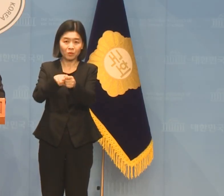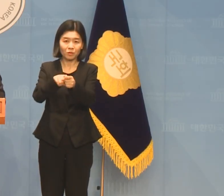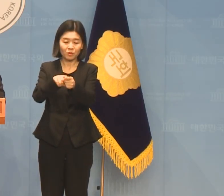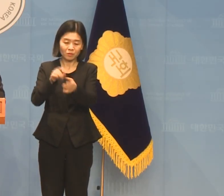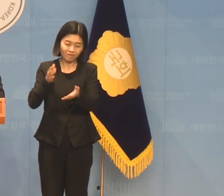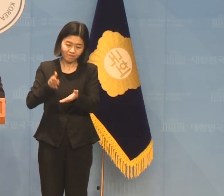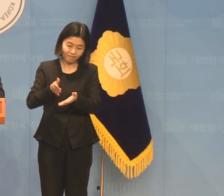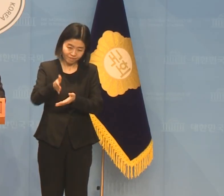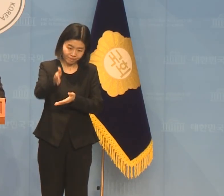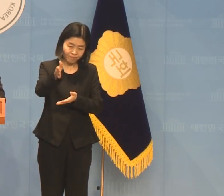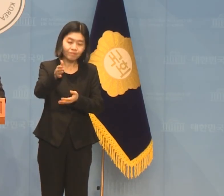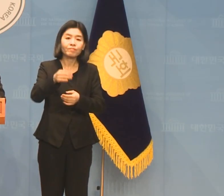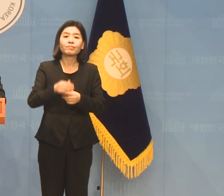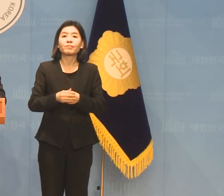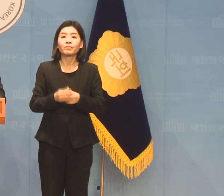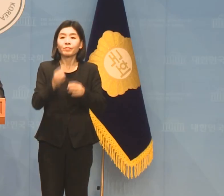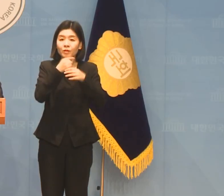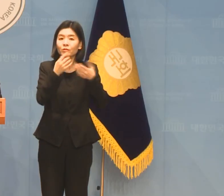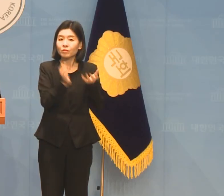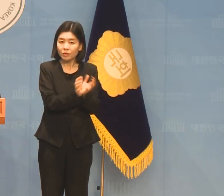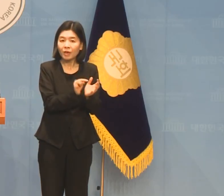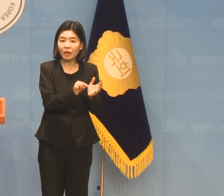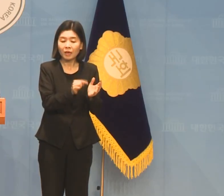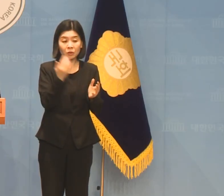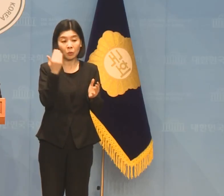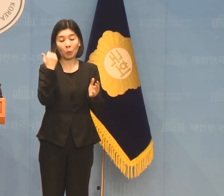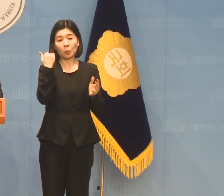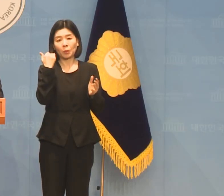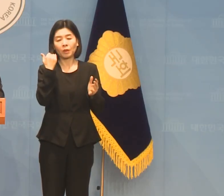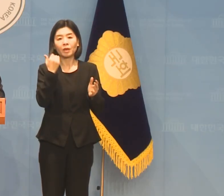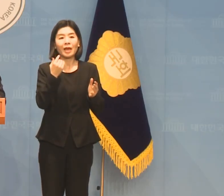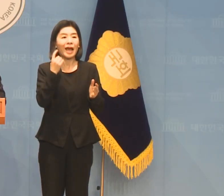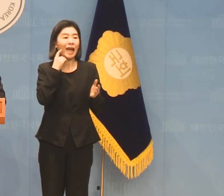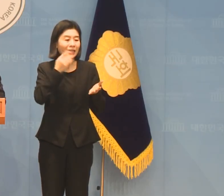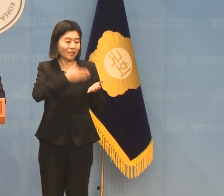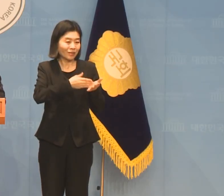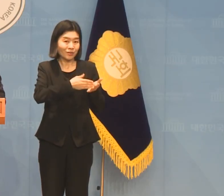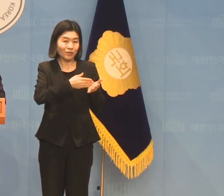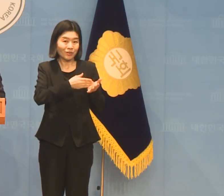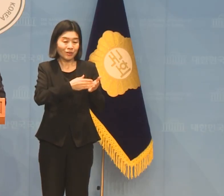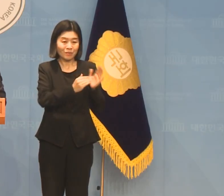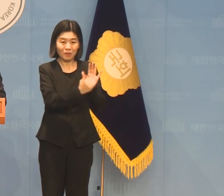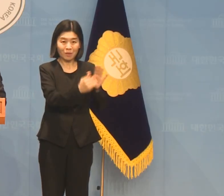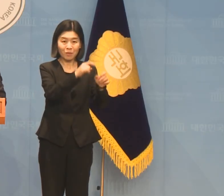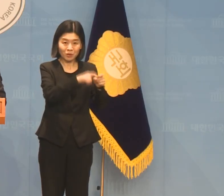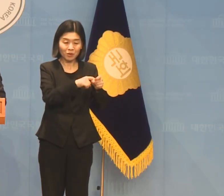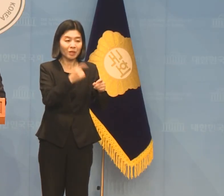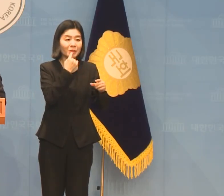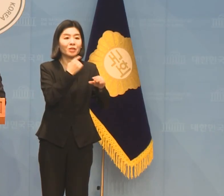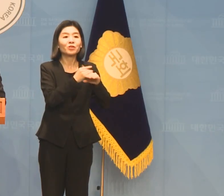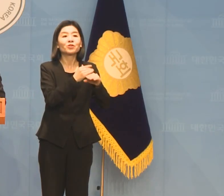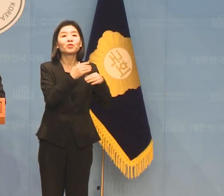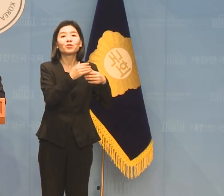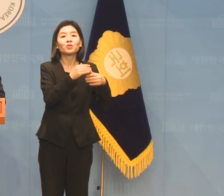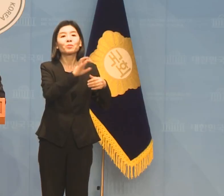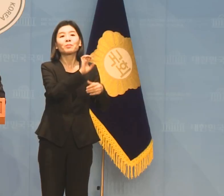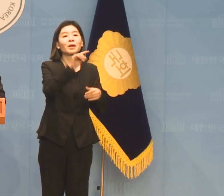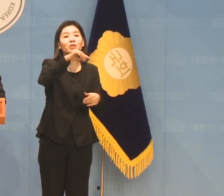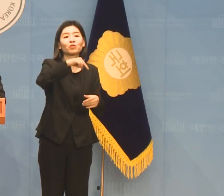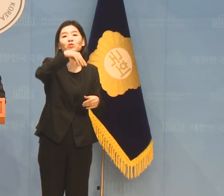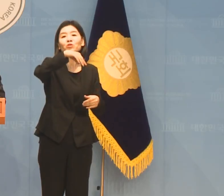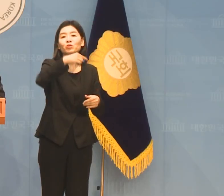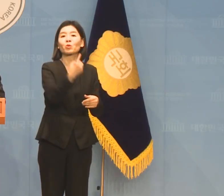창구입니다. 더불어민주당이 최근 가짜뉴스 대응을 명분으로 민주파출소 제보센터를